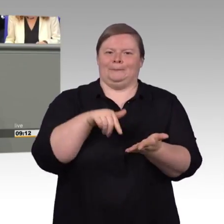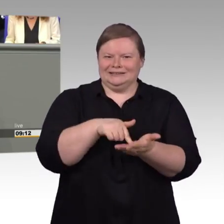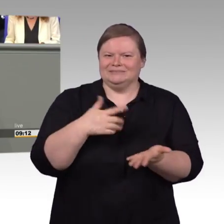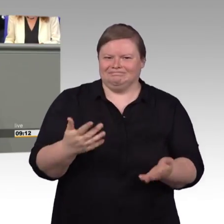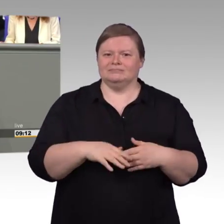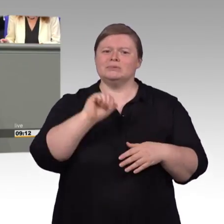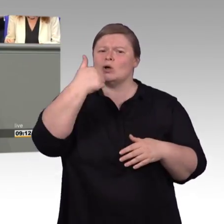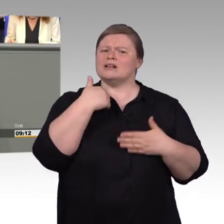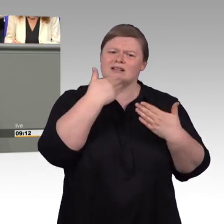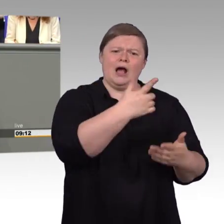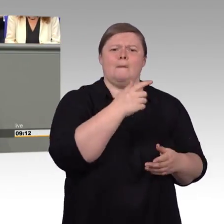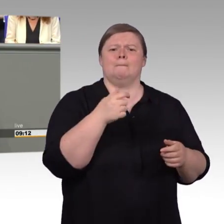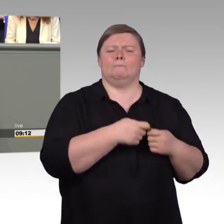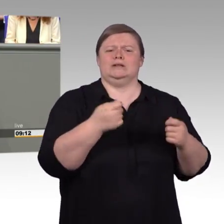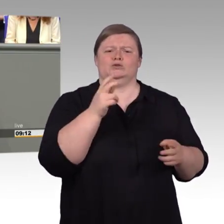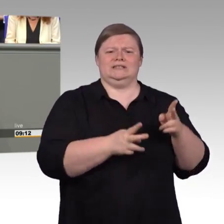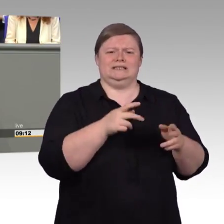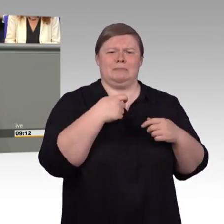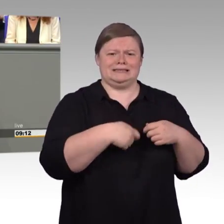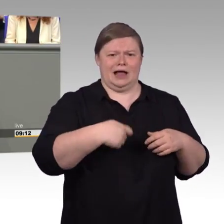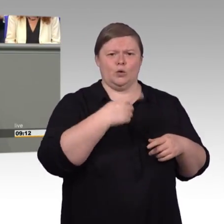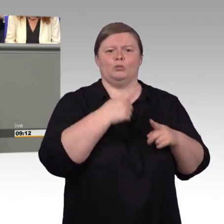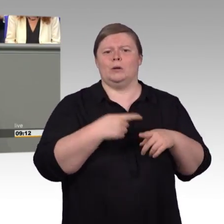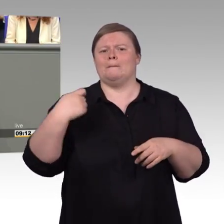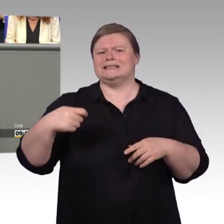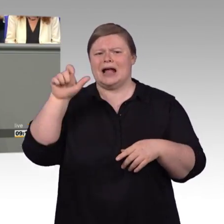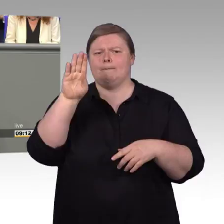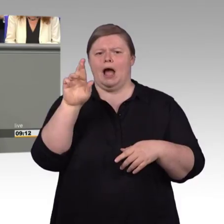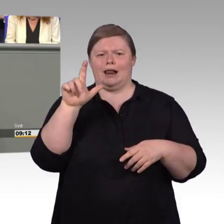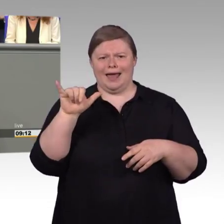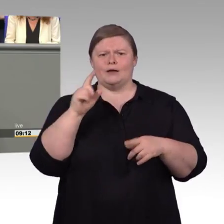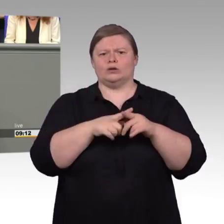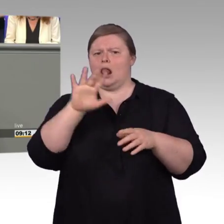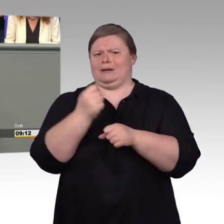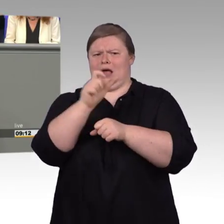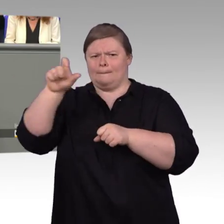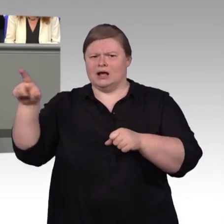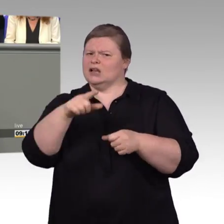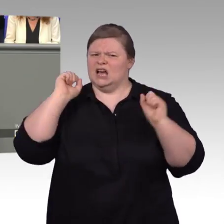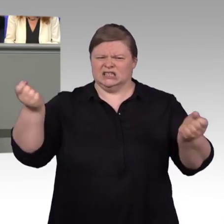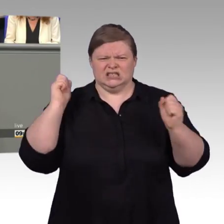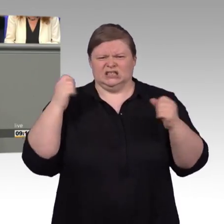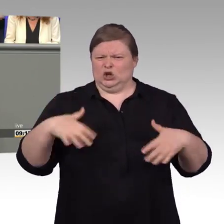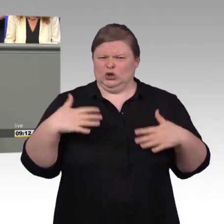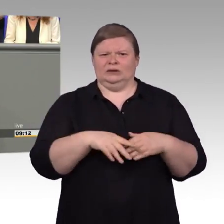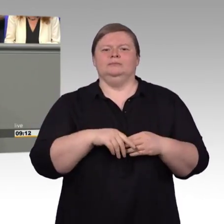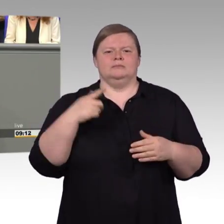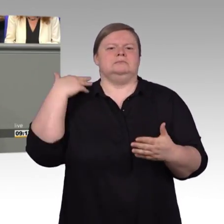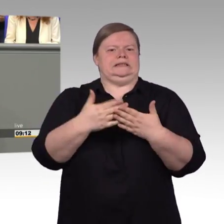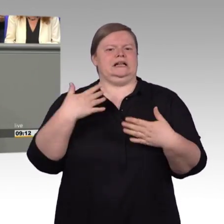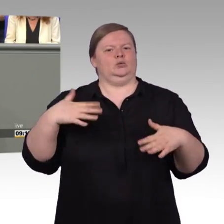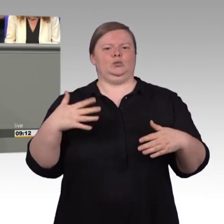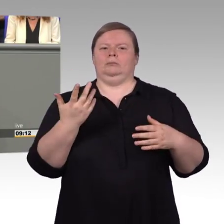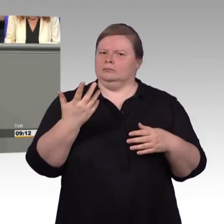wir zügig und auch gründlich dieses Gesetz beraten haben, sodass zum Jahreswechsel die drohende Verjährung von Schadenersatzansprüchen von den